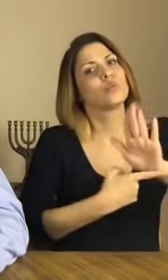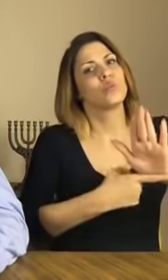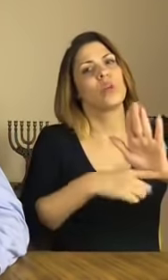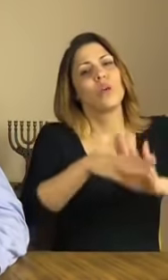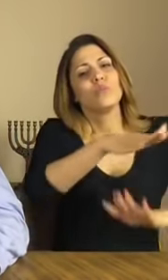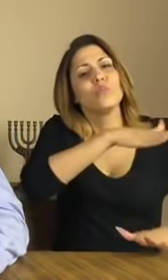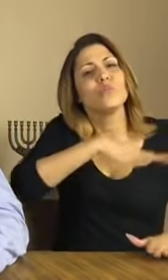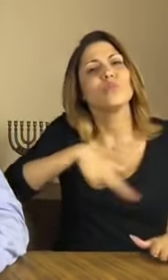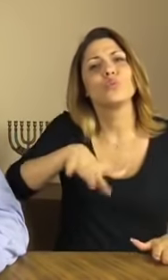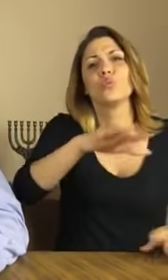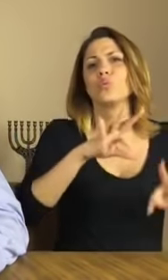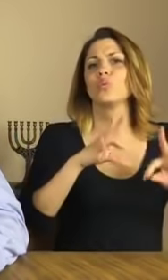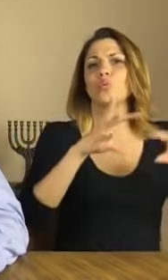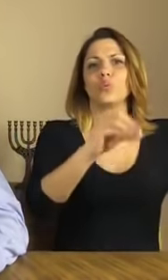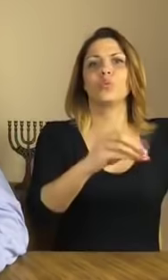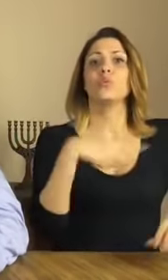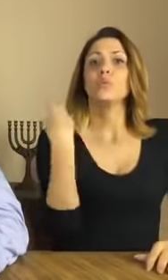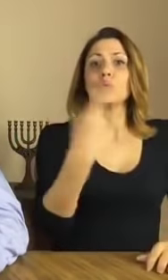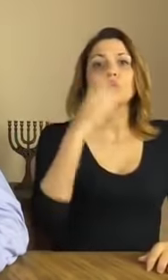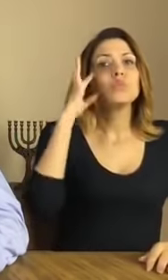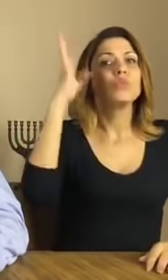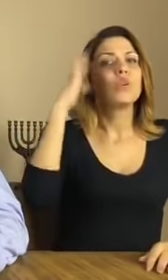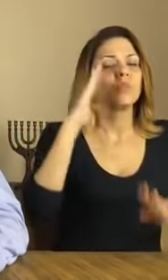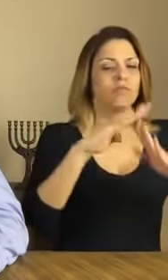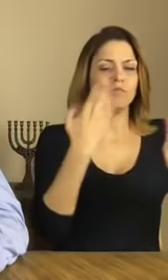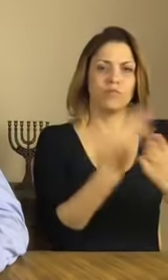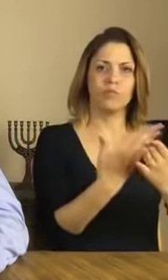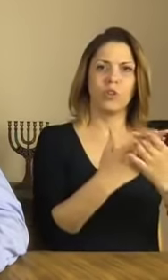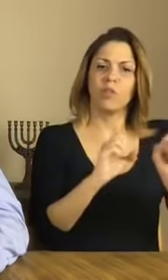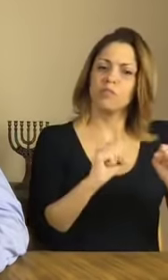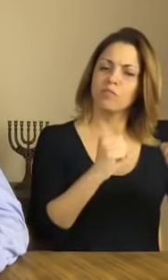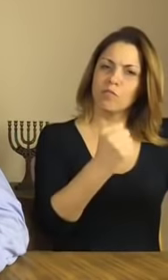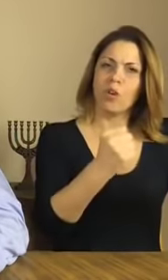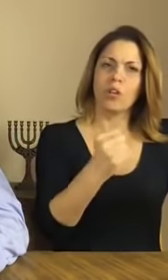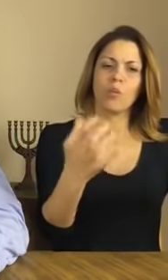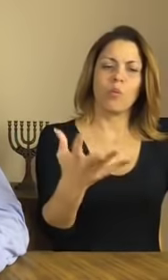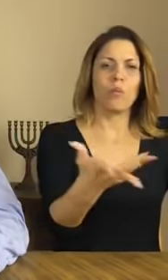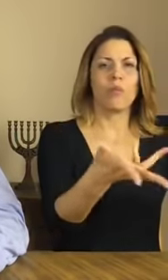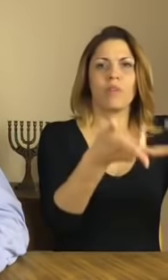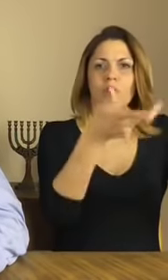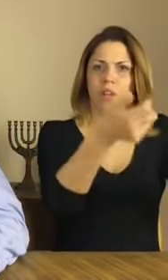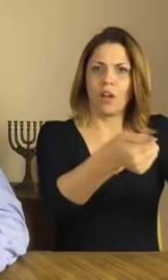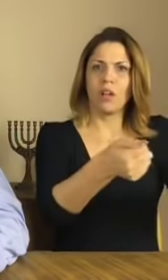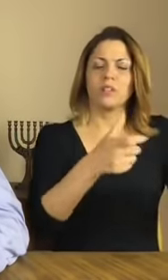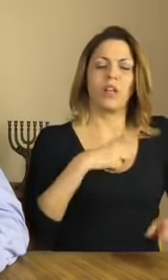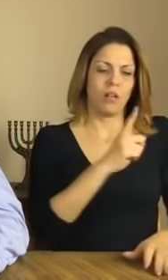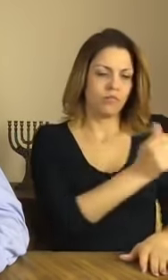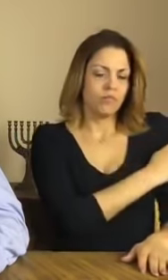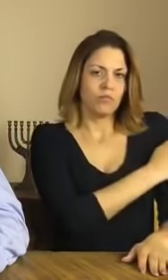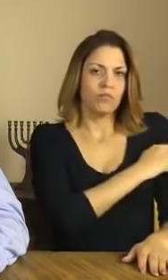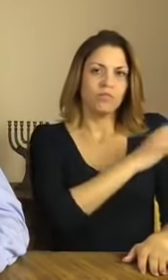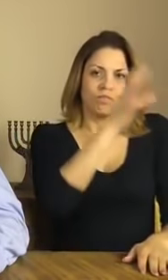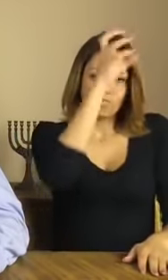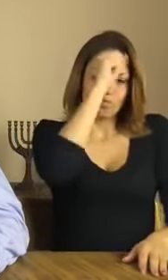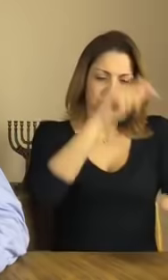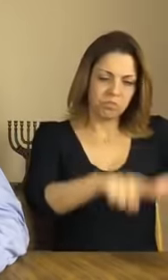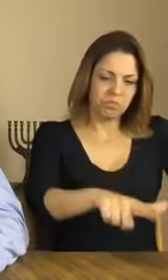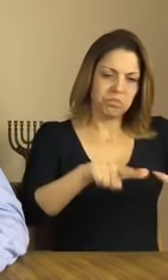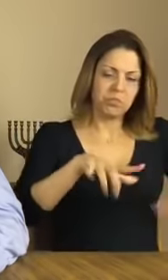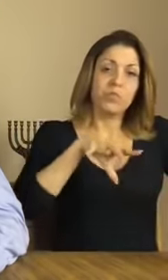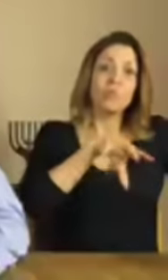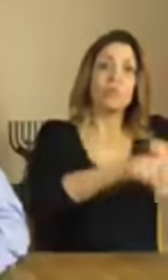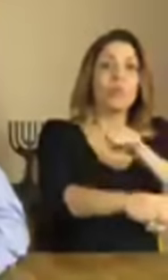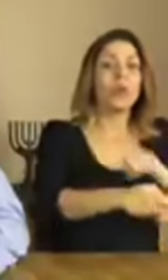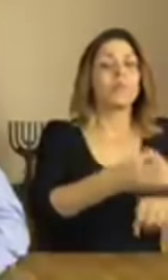ensino de qualidade onde no final da linha dos jovens realmente formado com bons